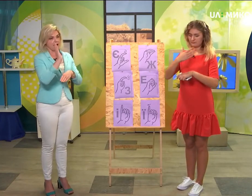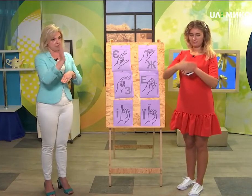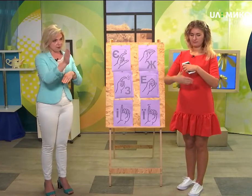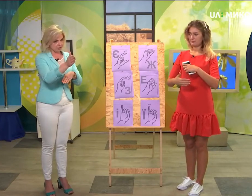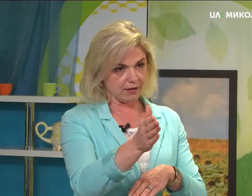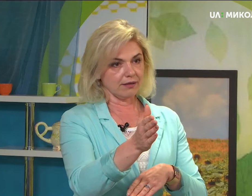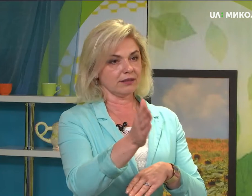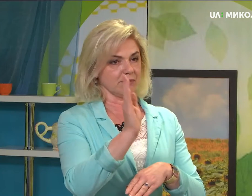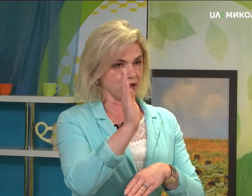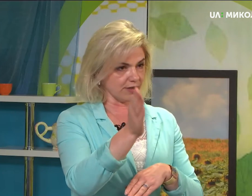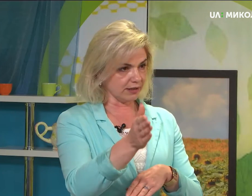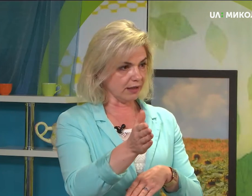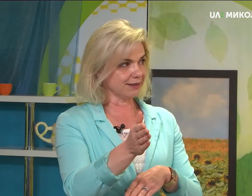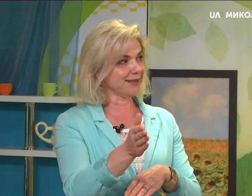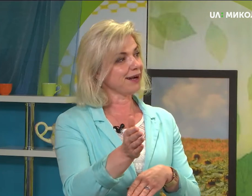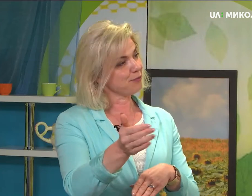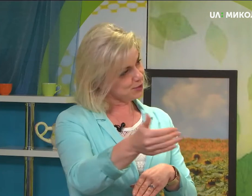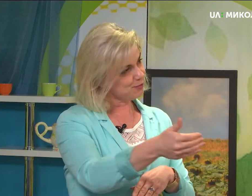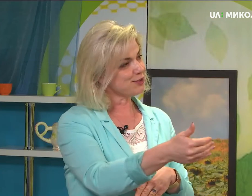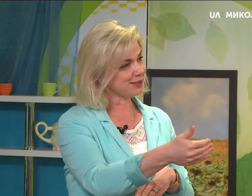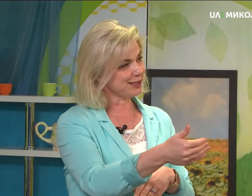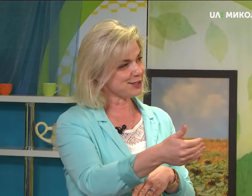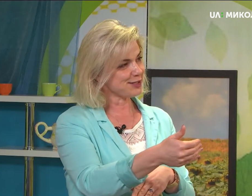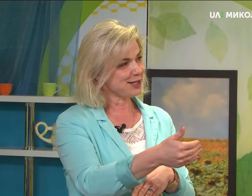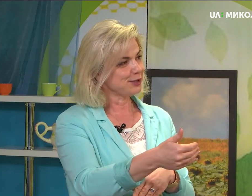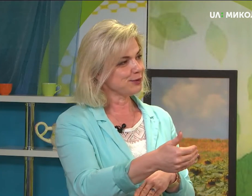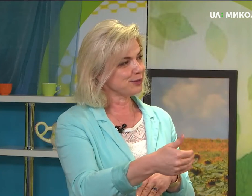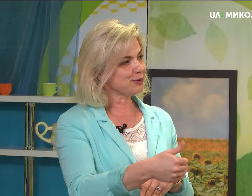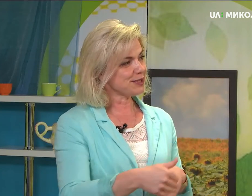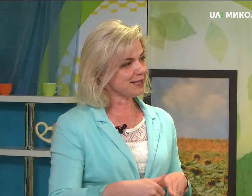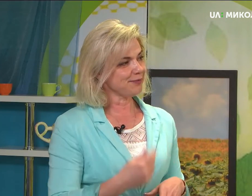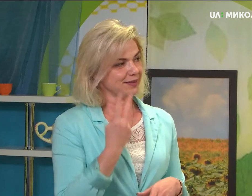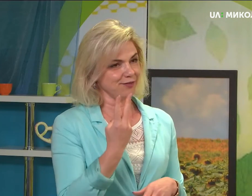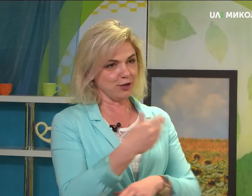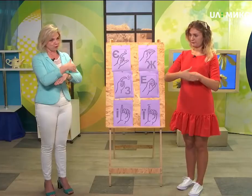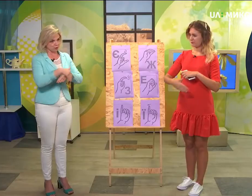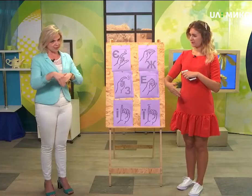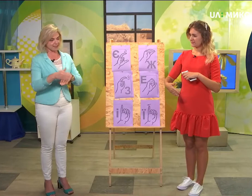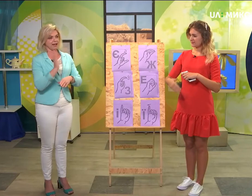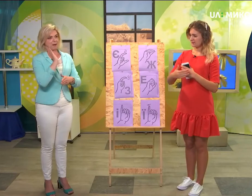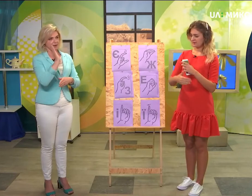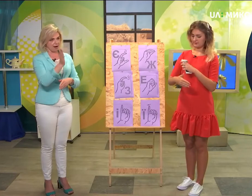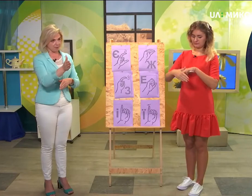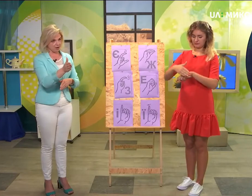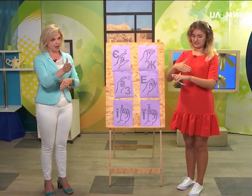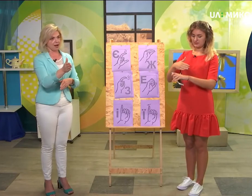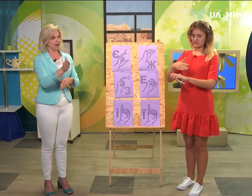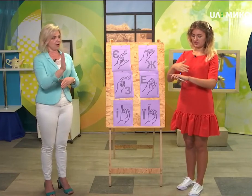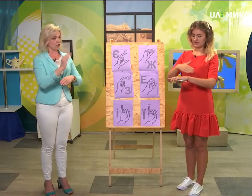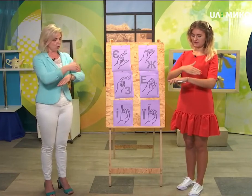прямо, там, чи квартали, так, а потім повертаєш. Так, тобто отже, це дві вулиці прямо. Вулиця ось так, рівна рука,